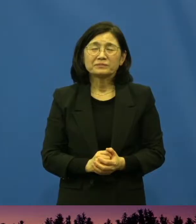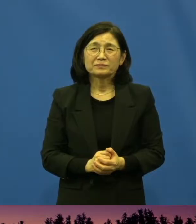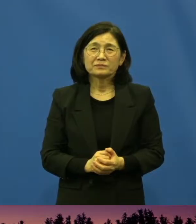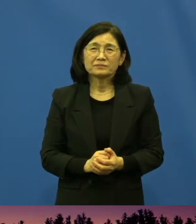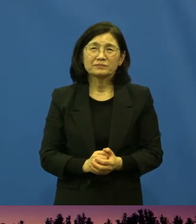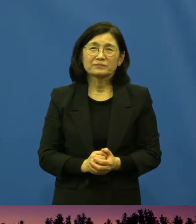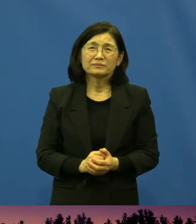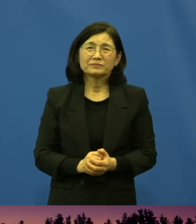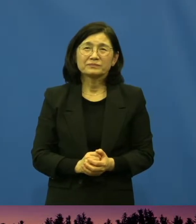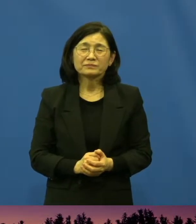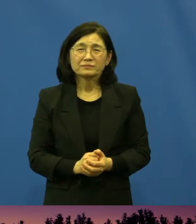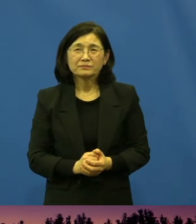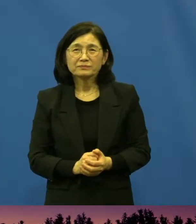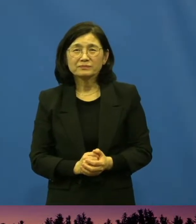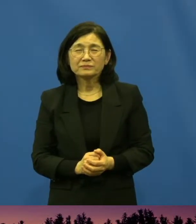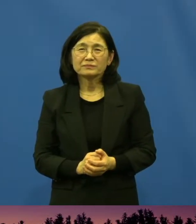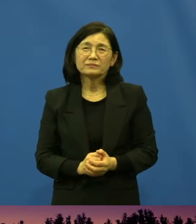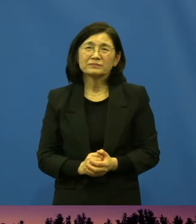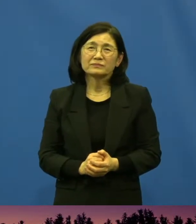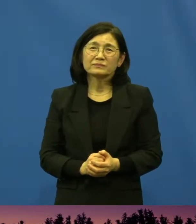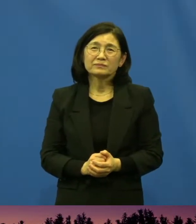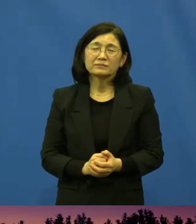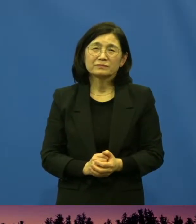별별 막 그냥 수다를 다 떨었겠죠.